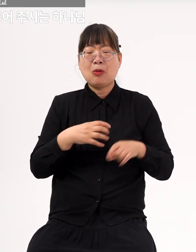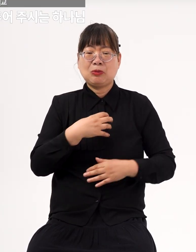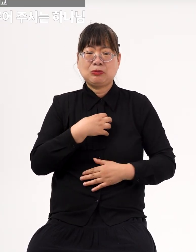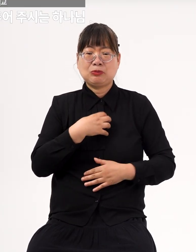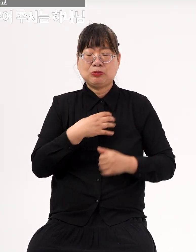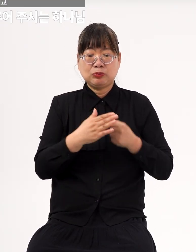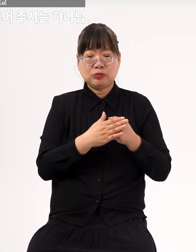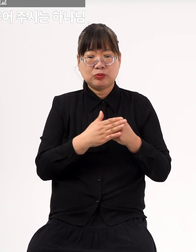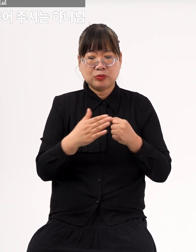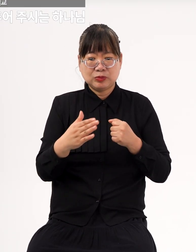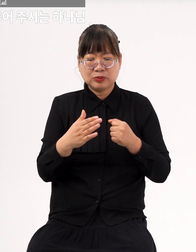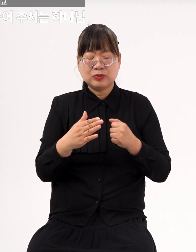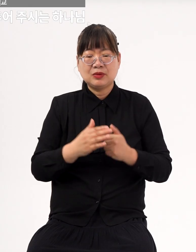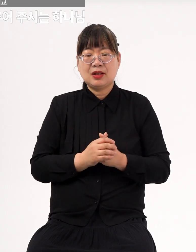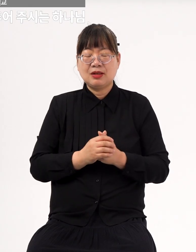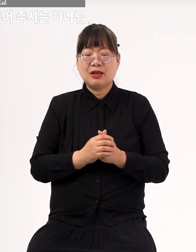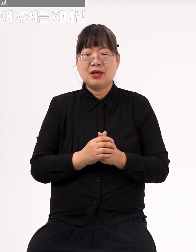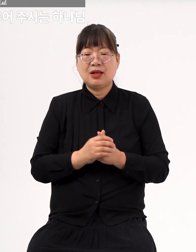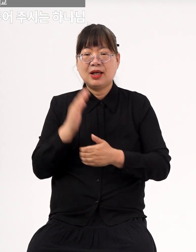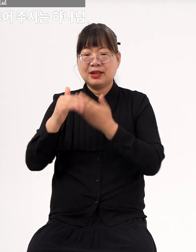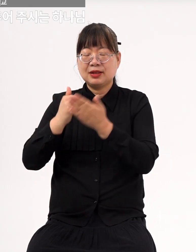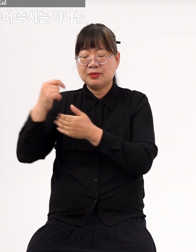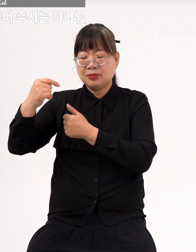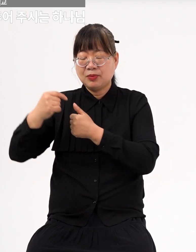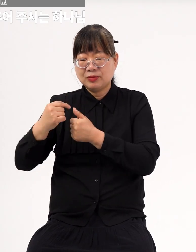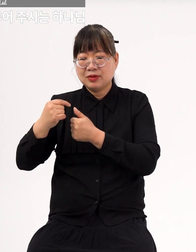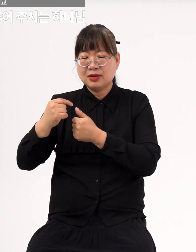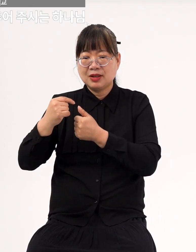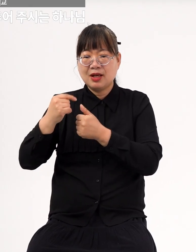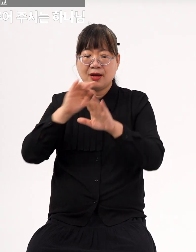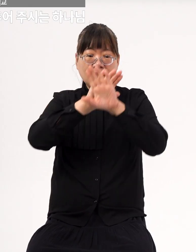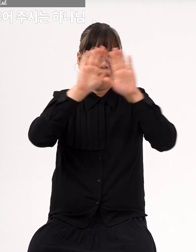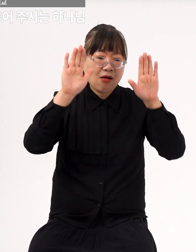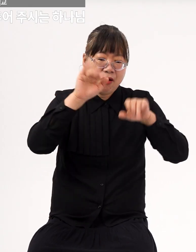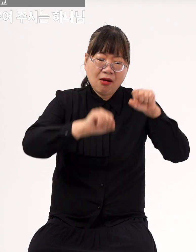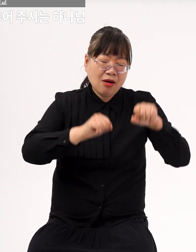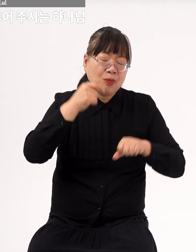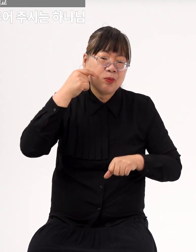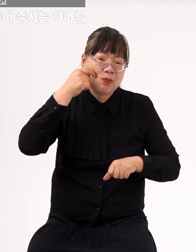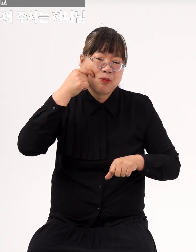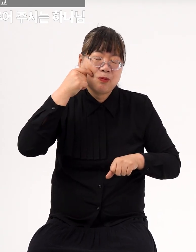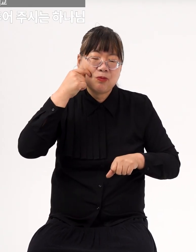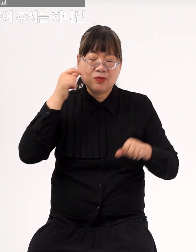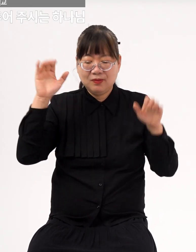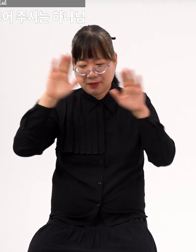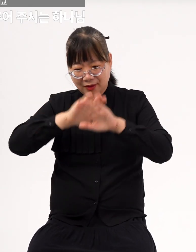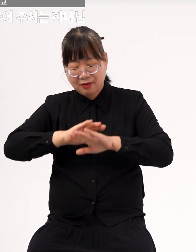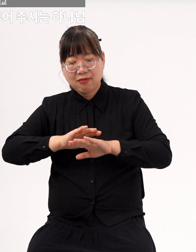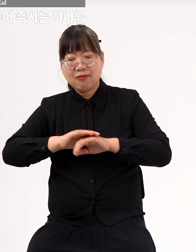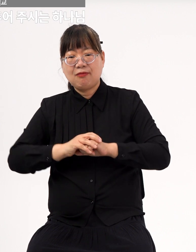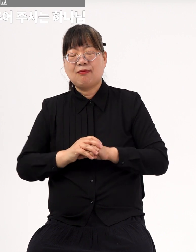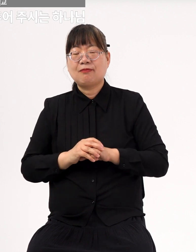무서워서 그걸 백주대낮의 명령을 행하지 못하고 밤에